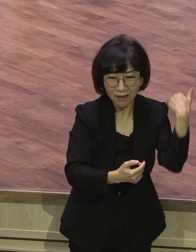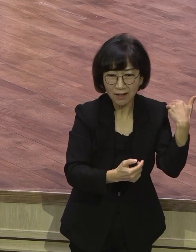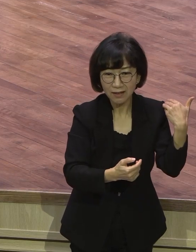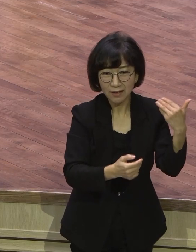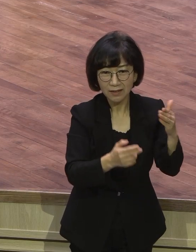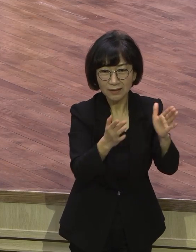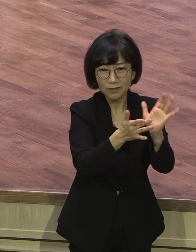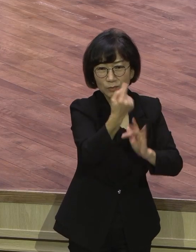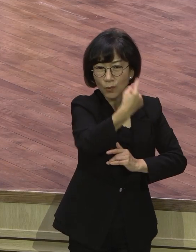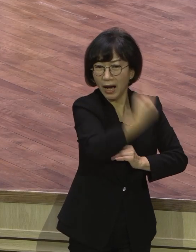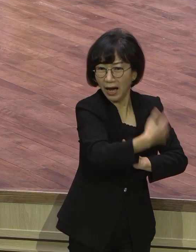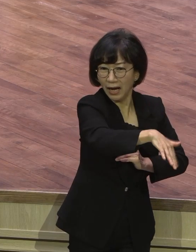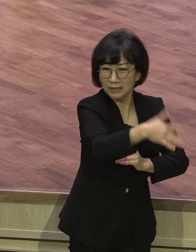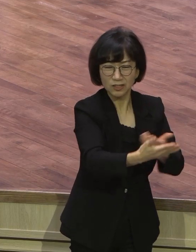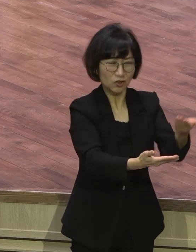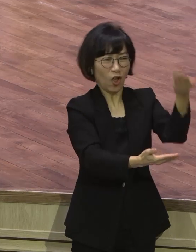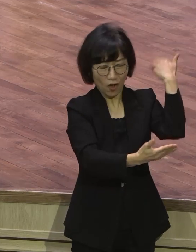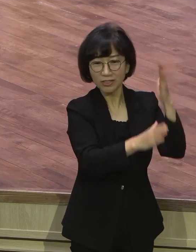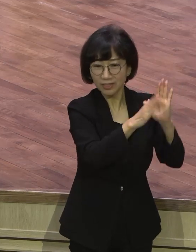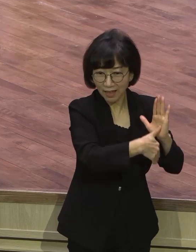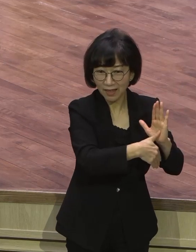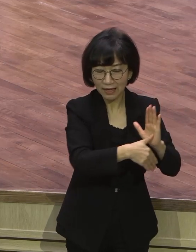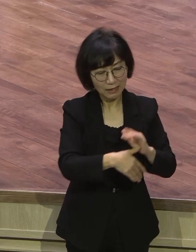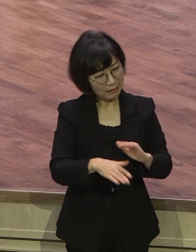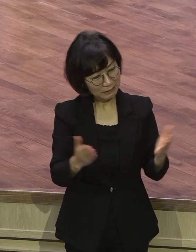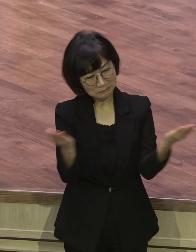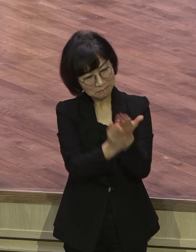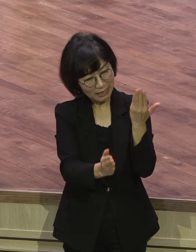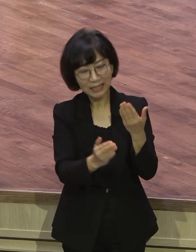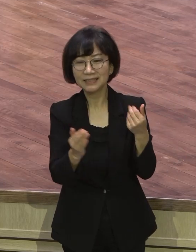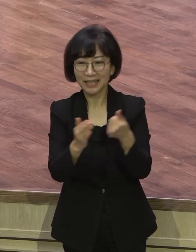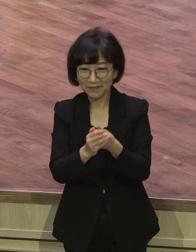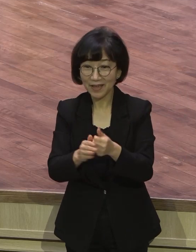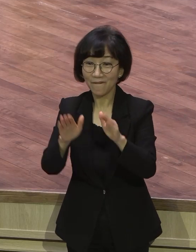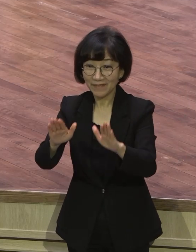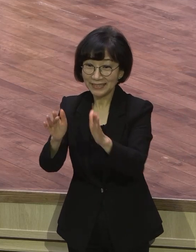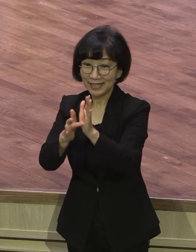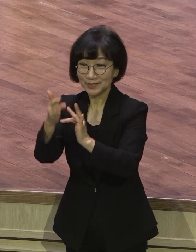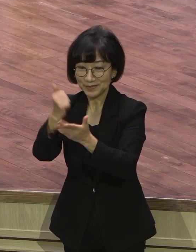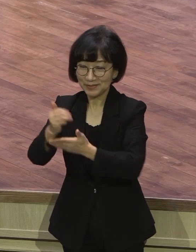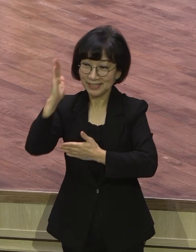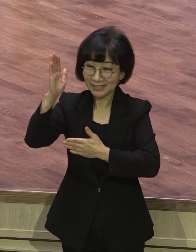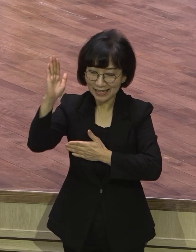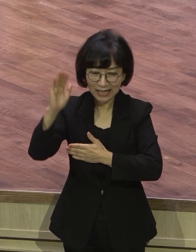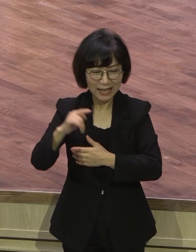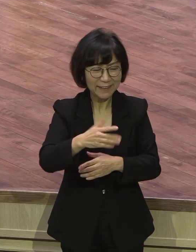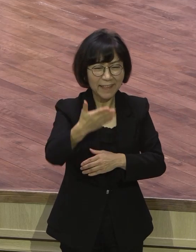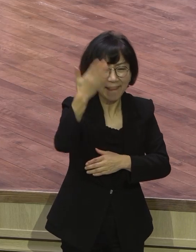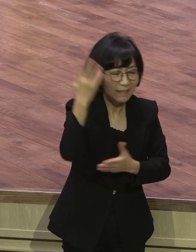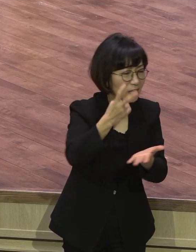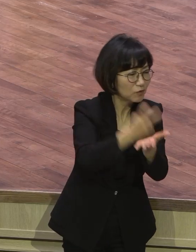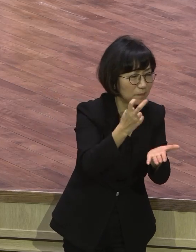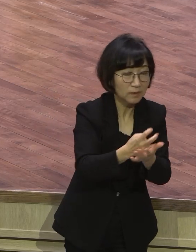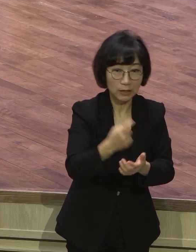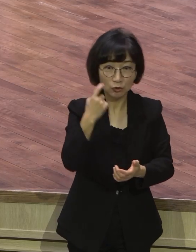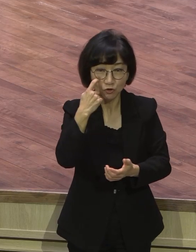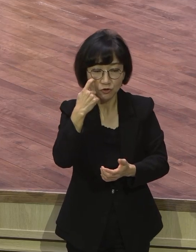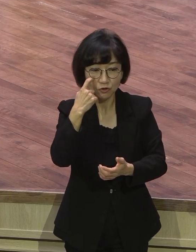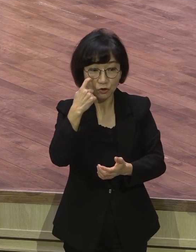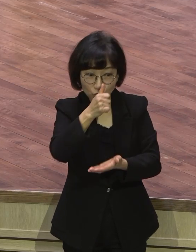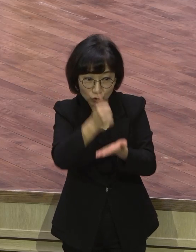해주고 계십니다. 예수님이 언급하신 눈은 눈으로 이는 이로 갚으라는 말씀은요.